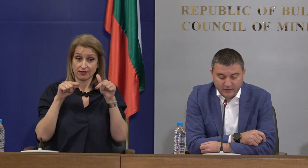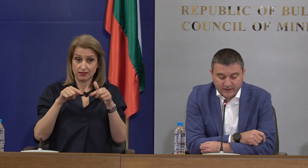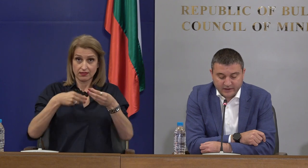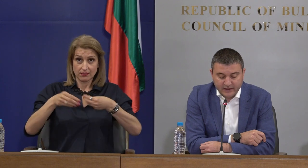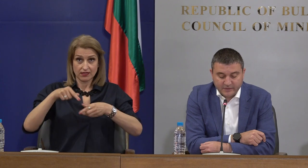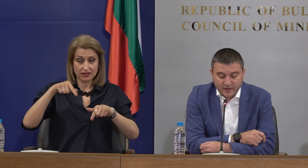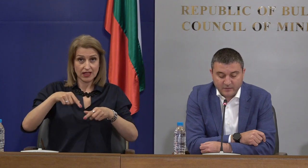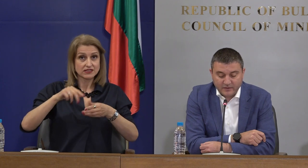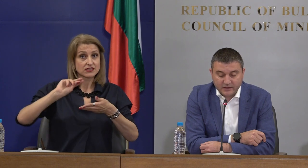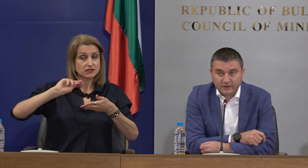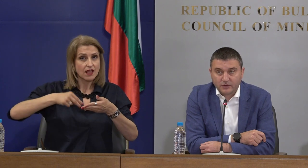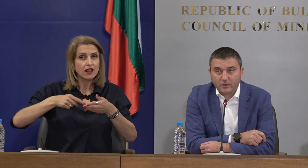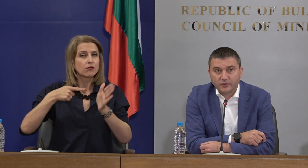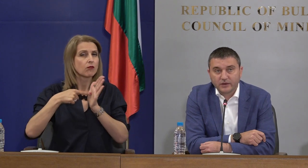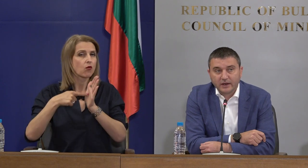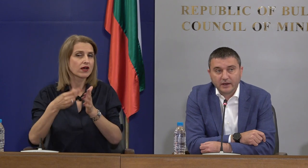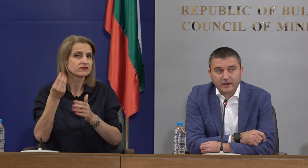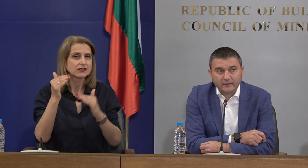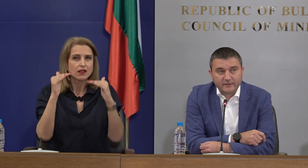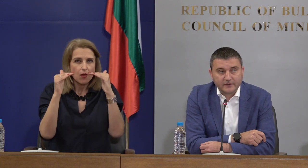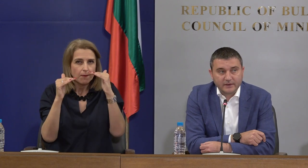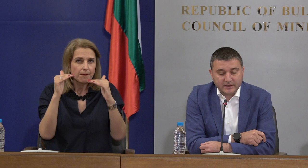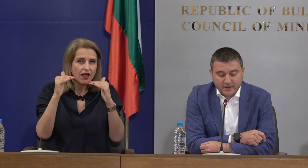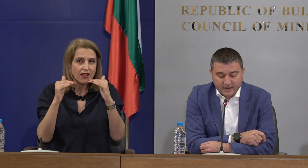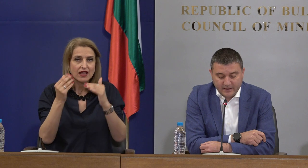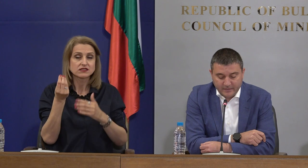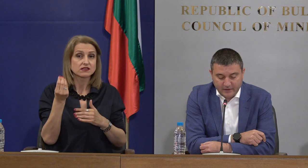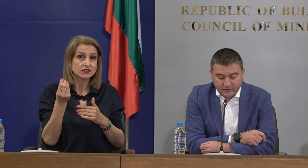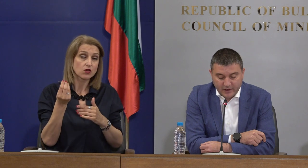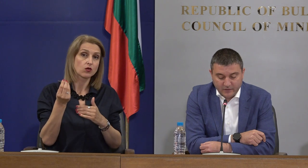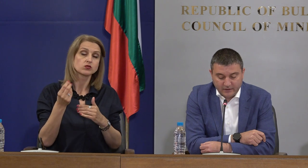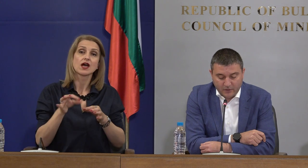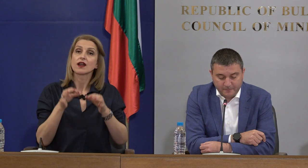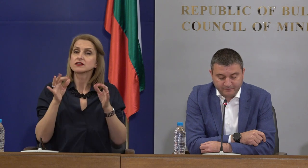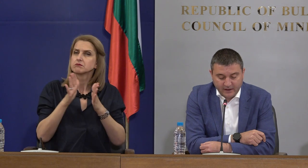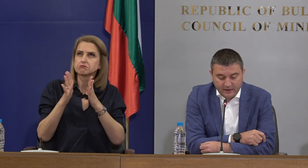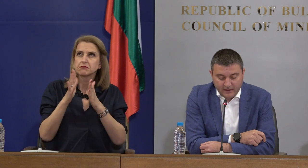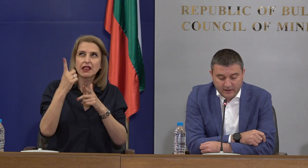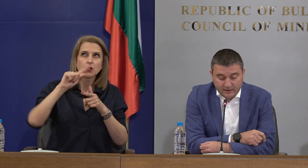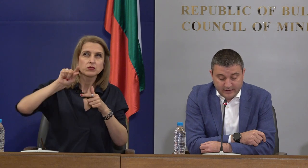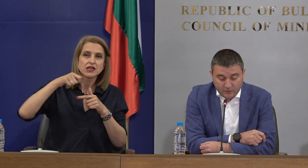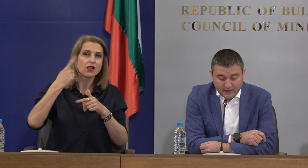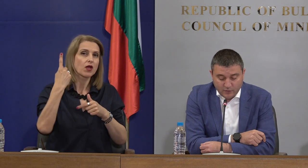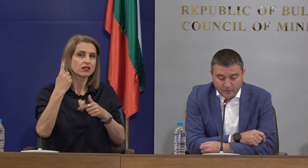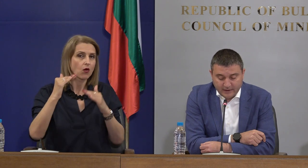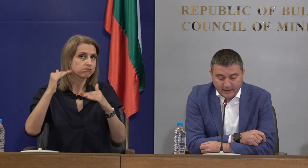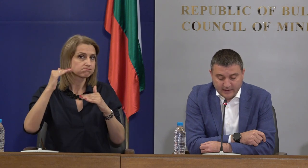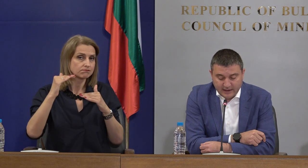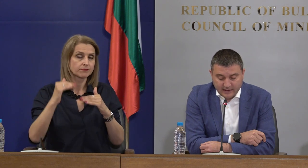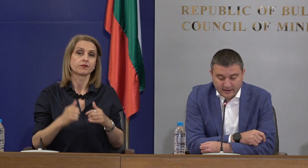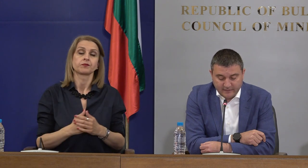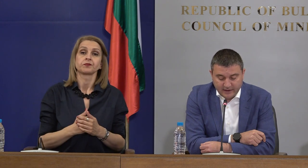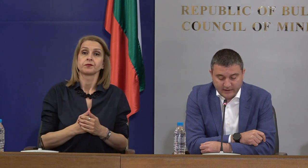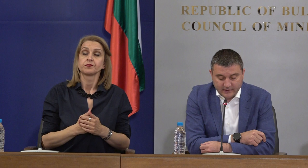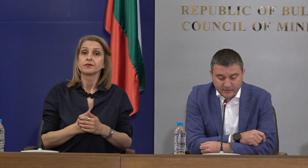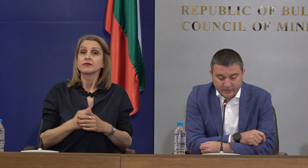сделки показва цена спрямо балансовата стойност в размер на 1,1. На трето място при определяне